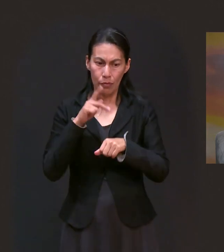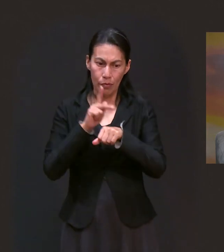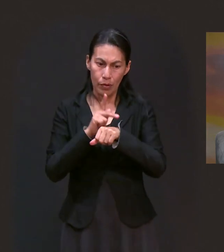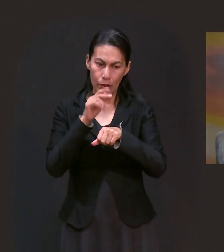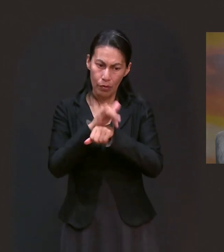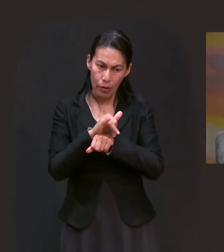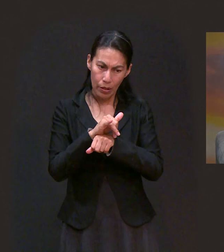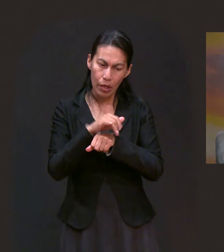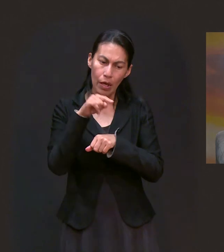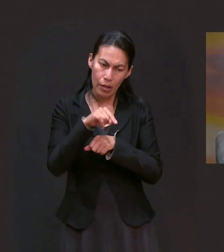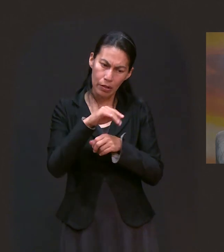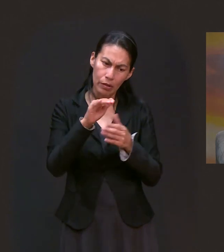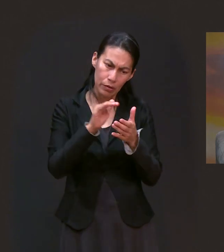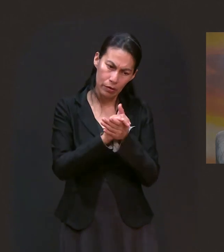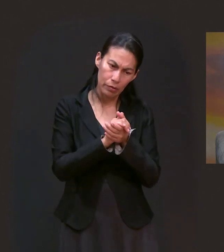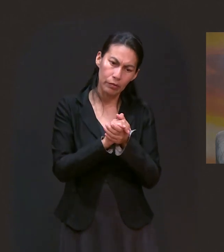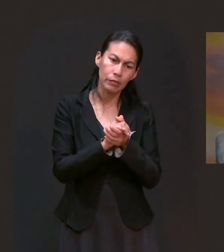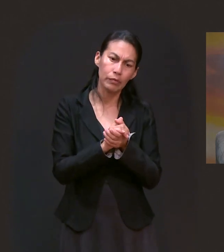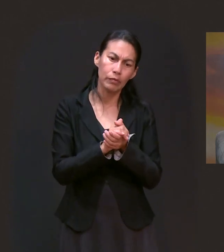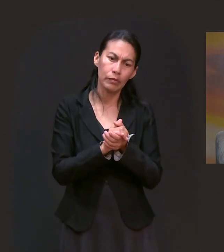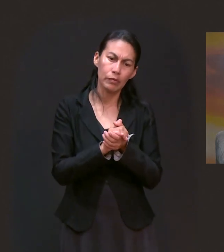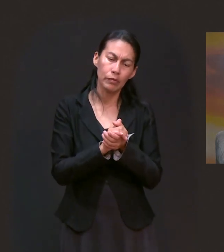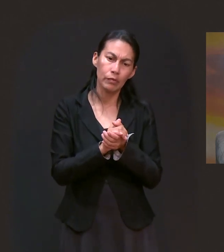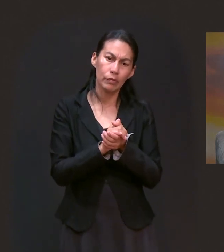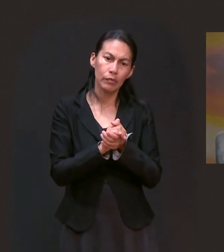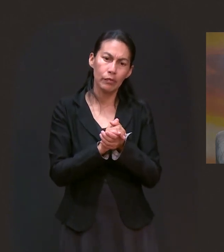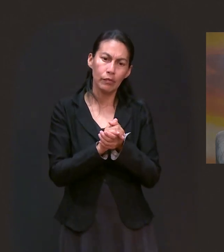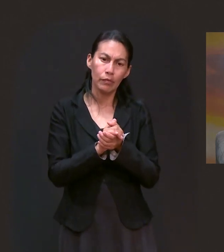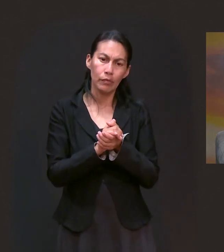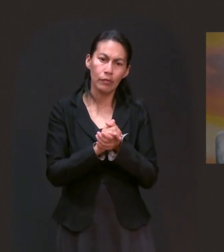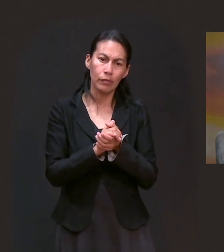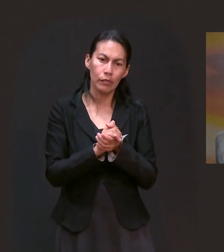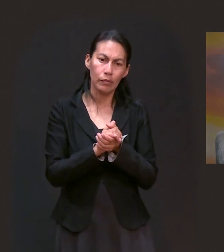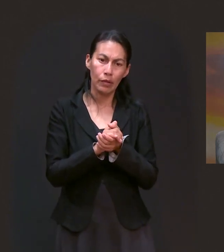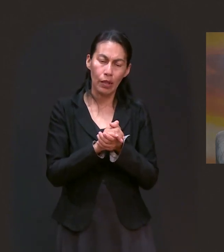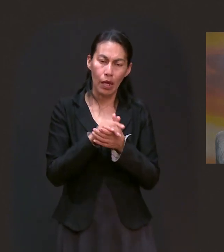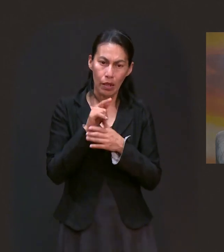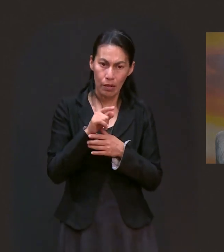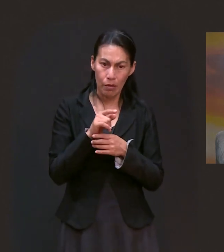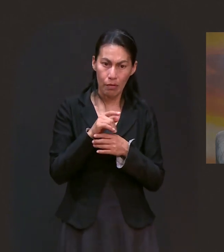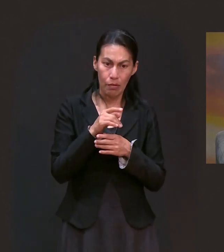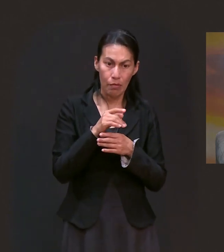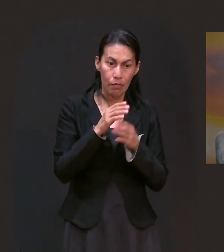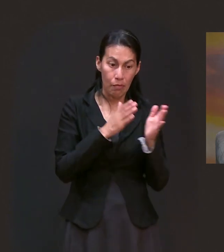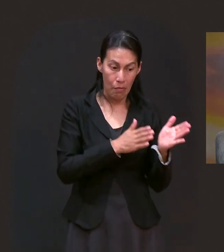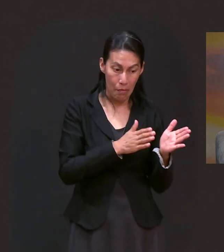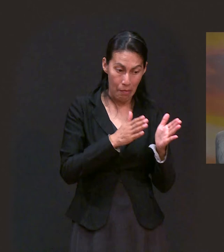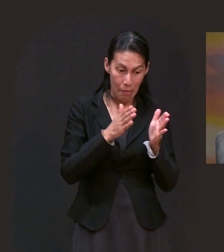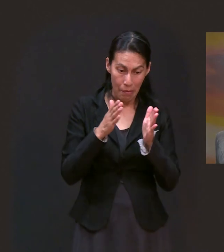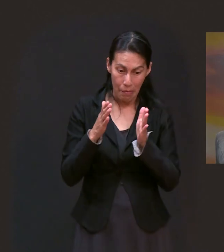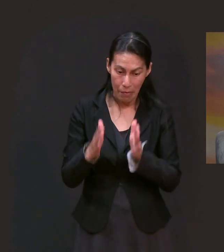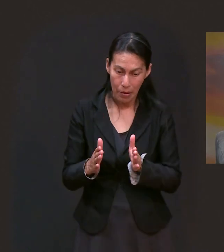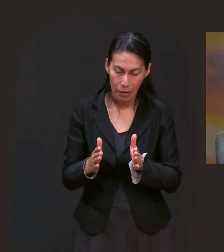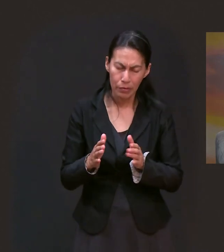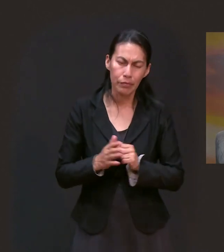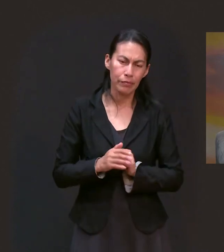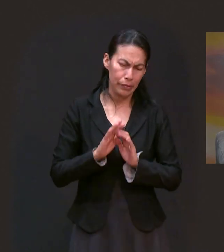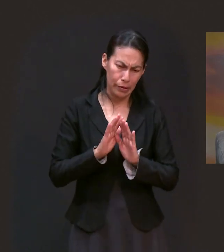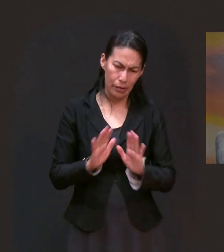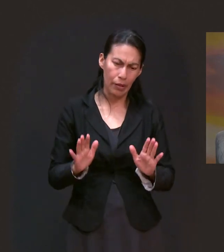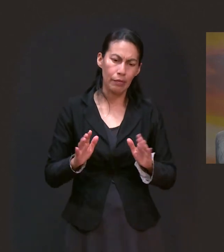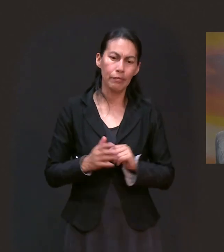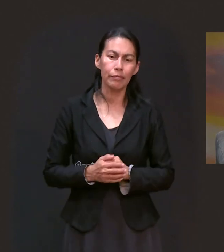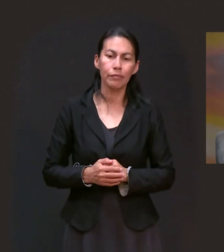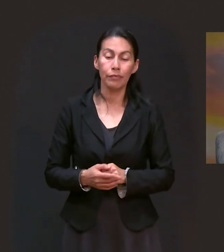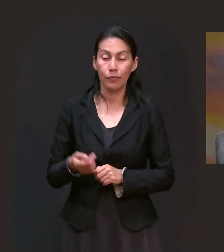yo estuve en paraguay para casarme entonces allí elaboramos prácticamente un plan bueno